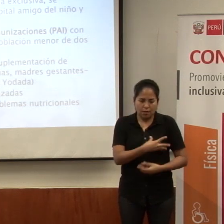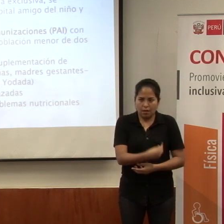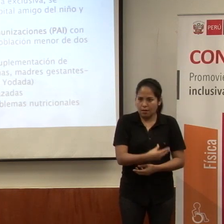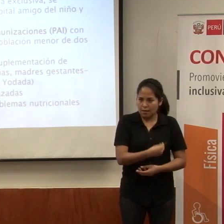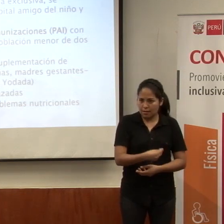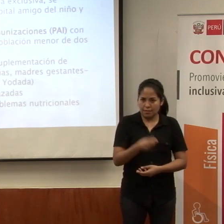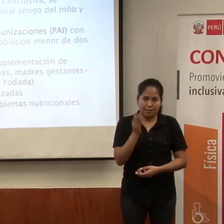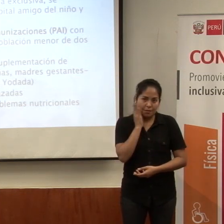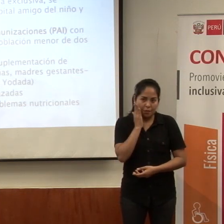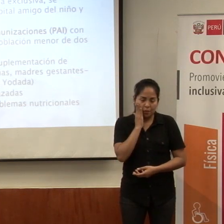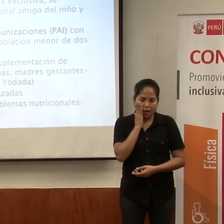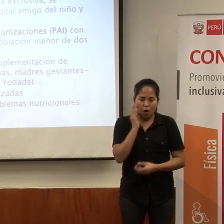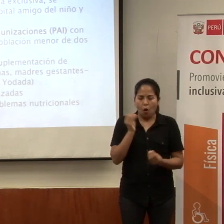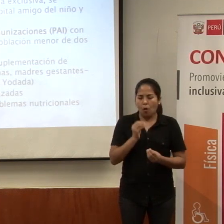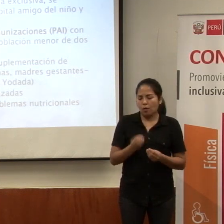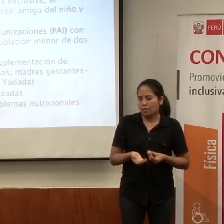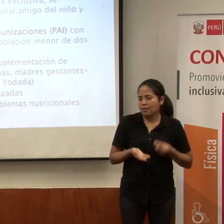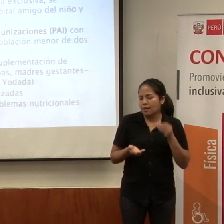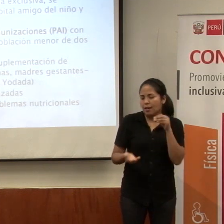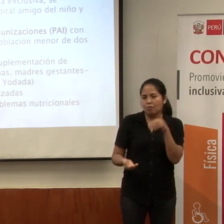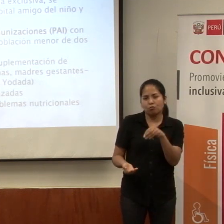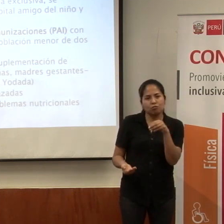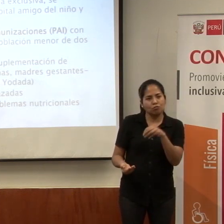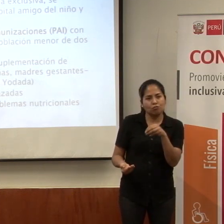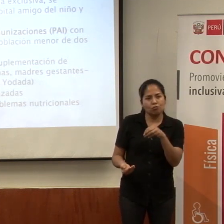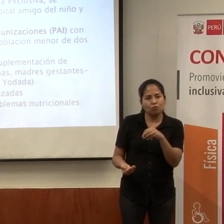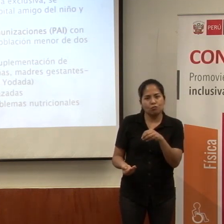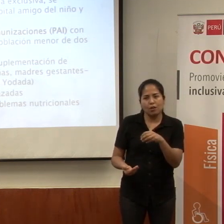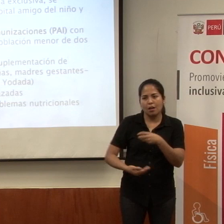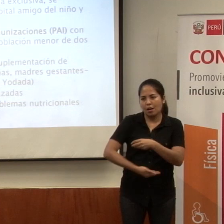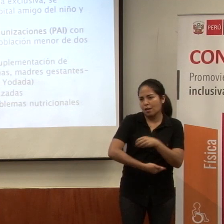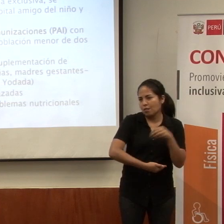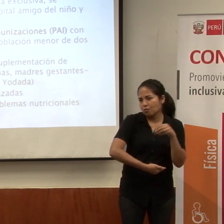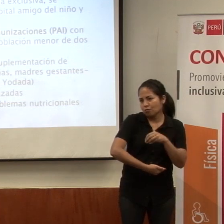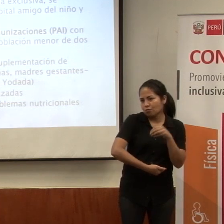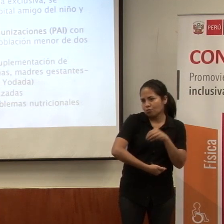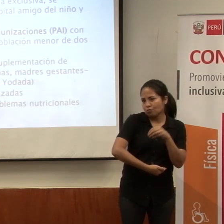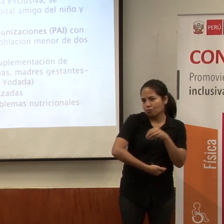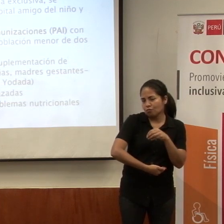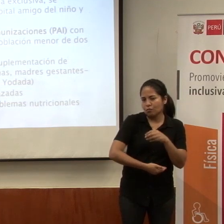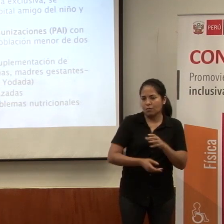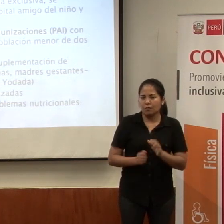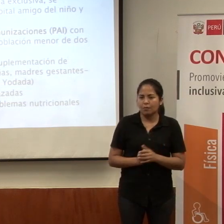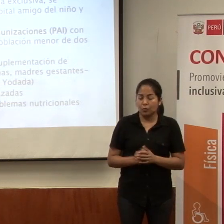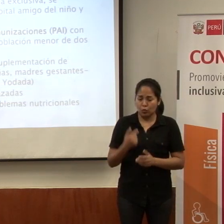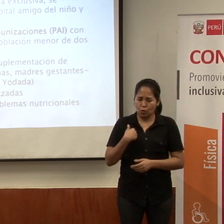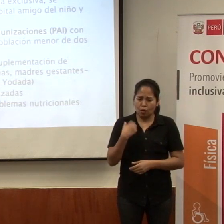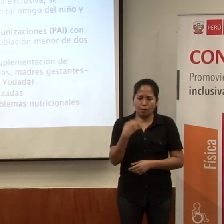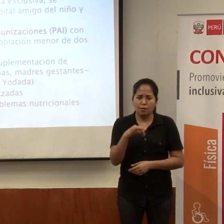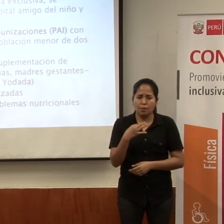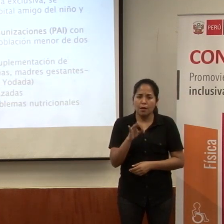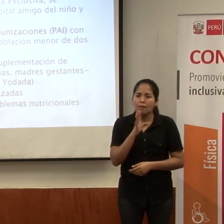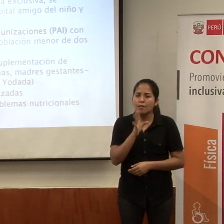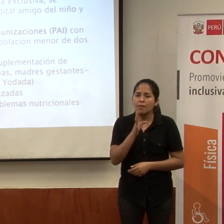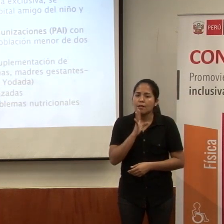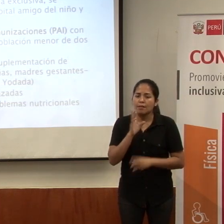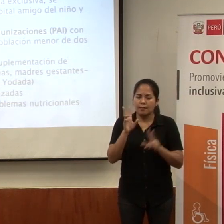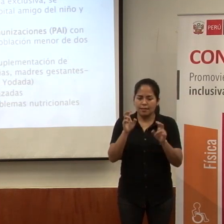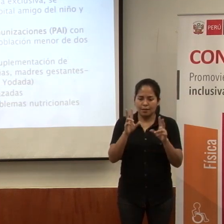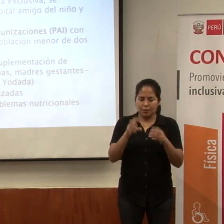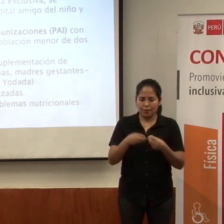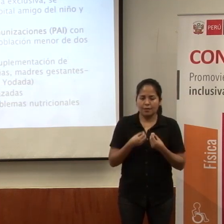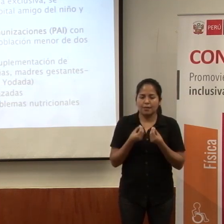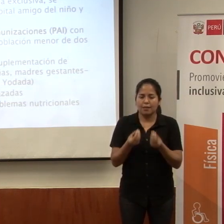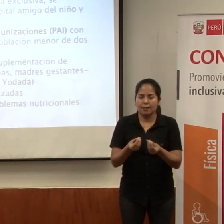Eso es. O sea, yo siempre he hablado de la leche materna, pero muy poco del hecho de dar de lactar. El hecho de dar